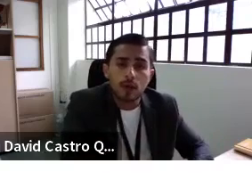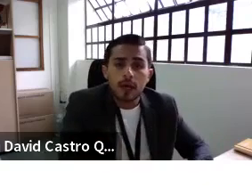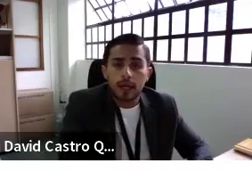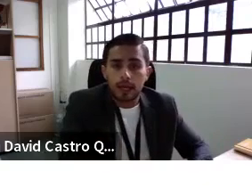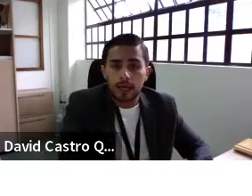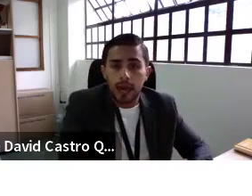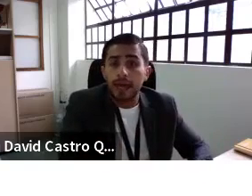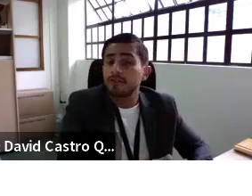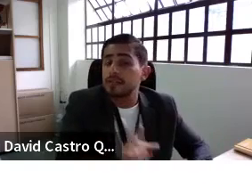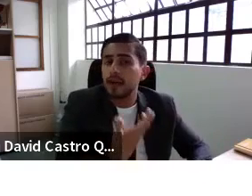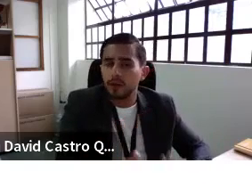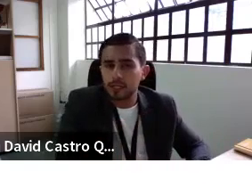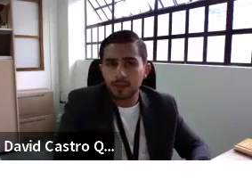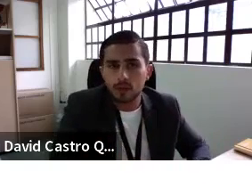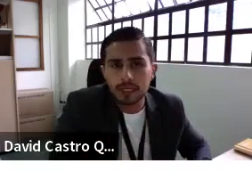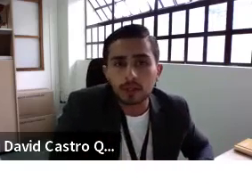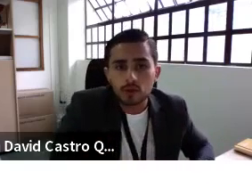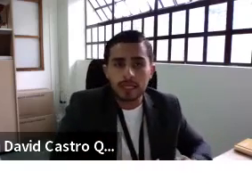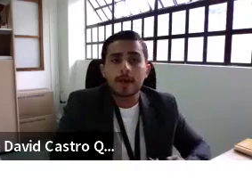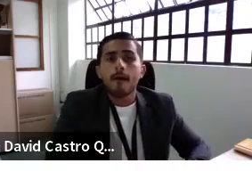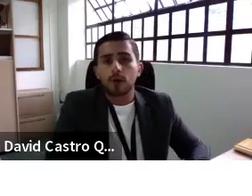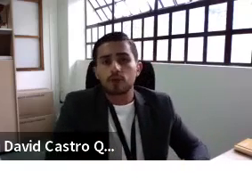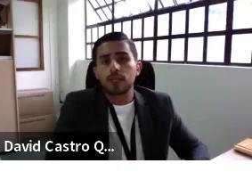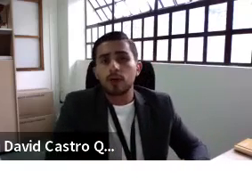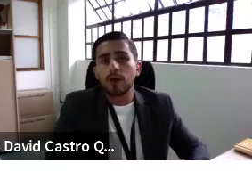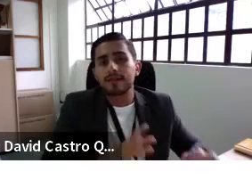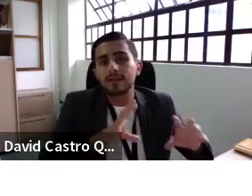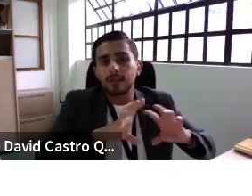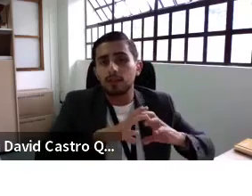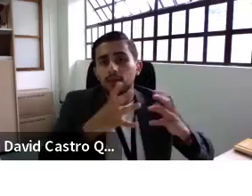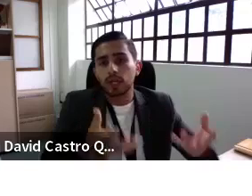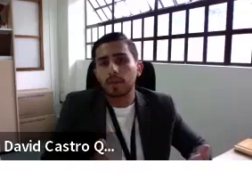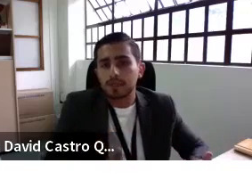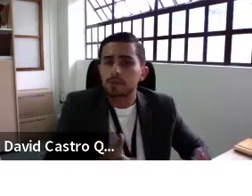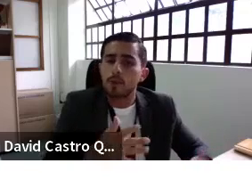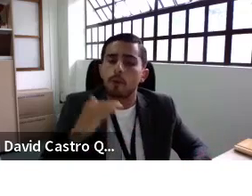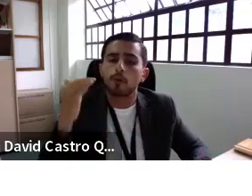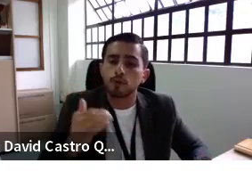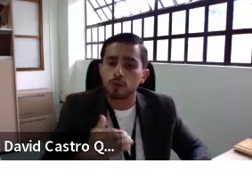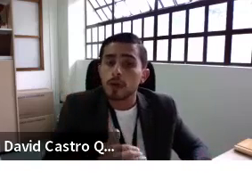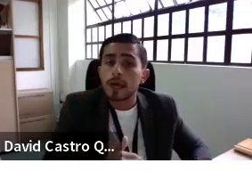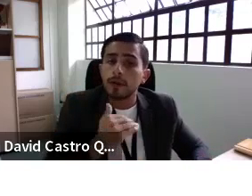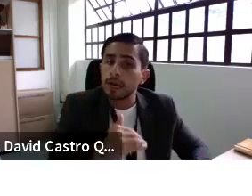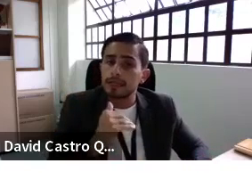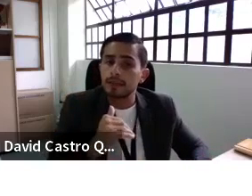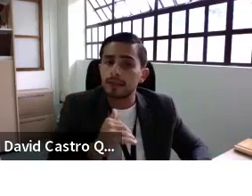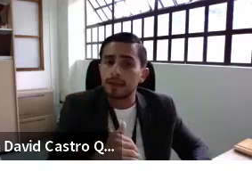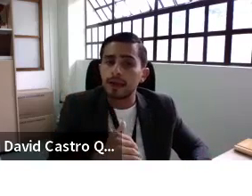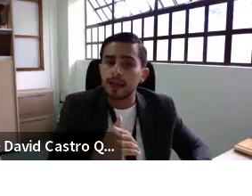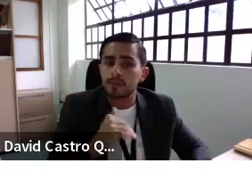a diferencia de otras personas entonces por eso les digo ese entendimiento tiene que pasar pues como por muchos niveles entender que las